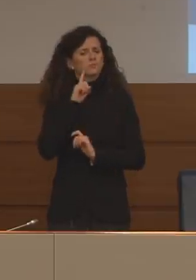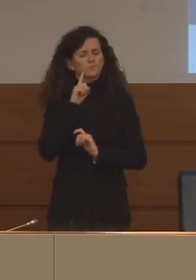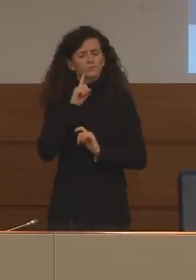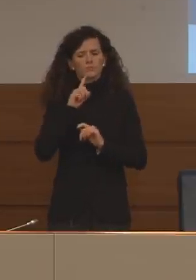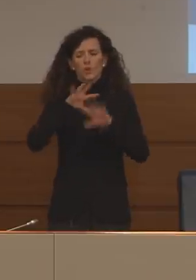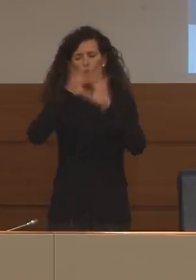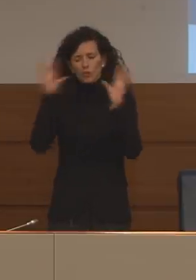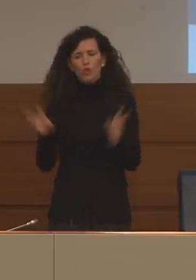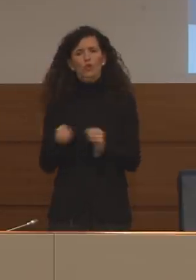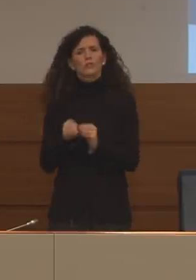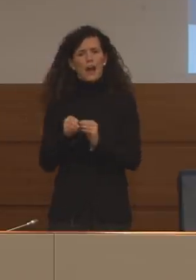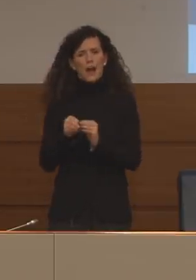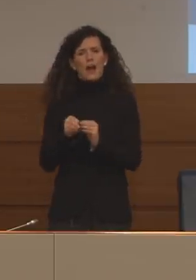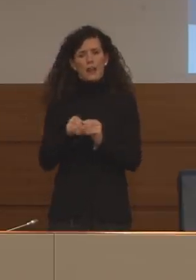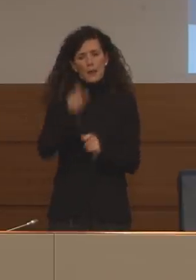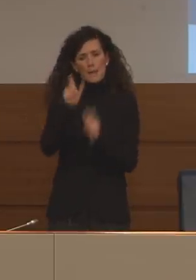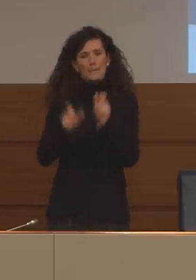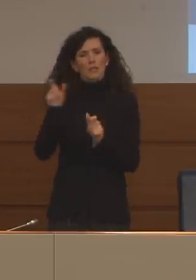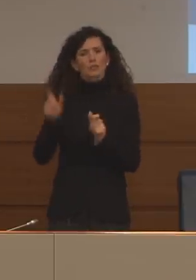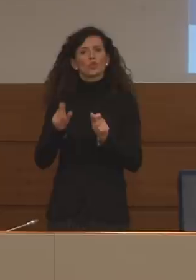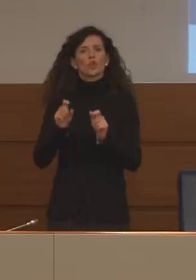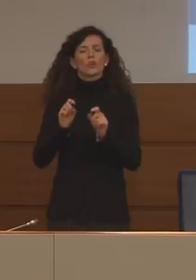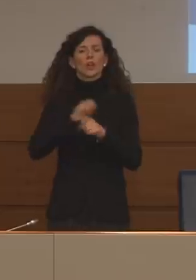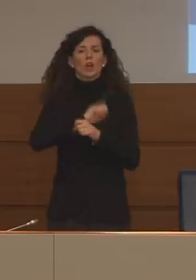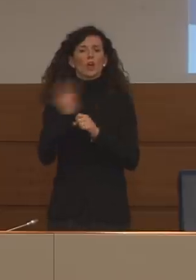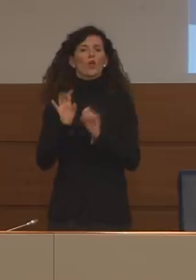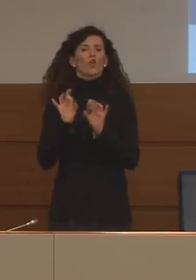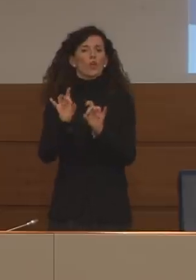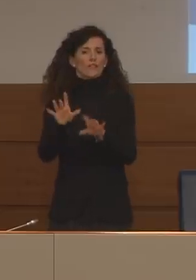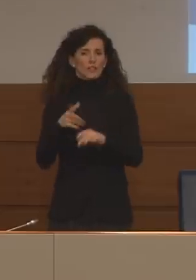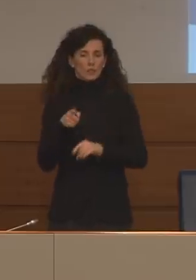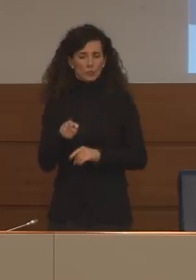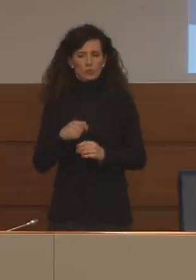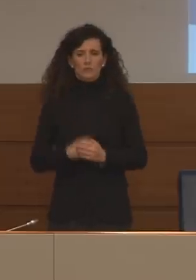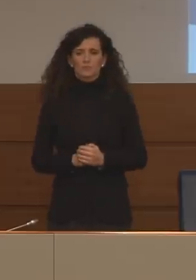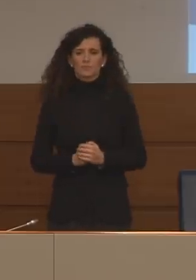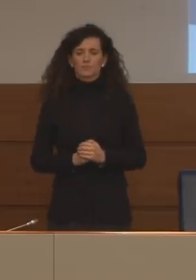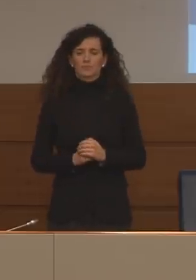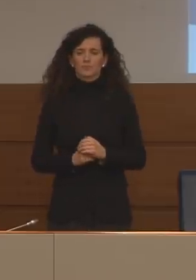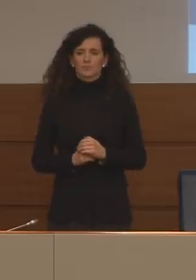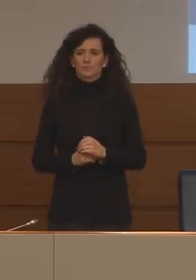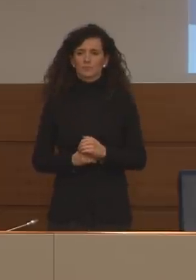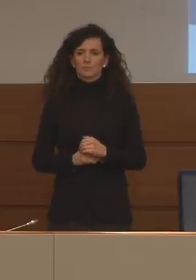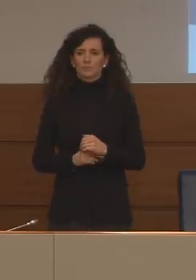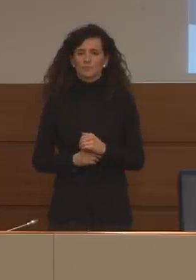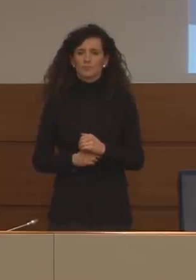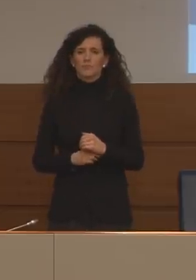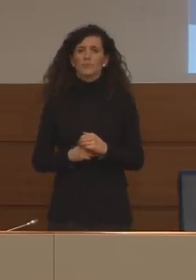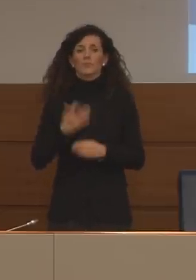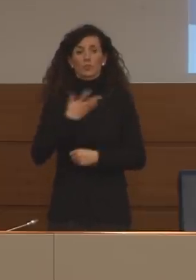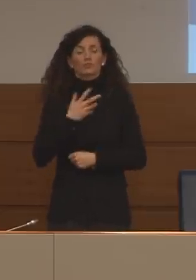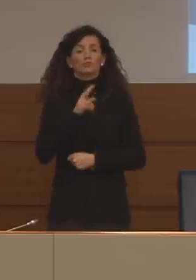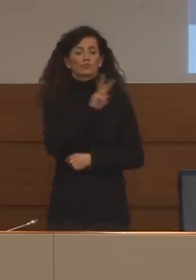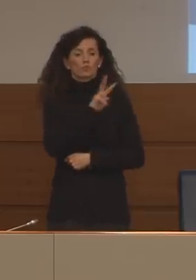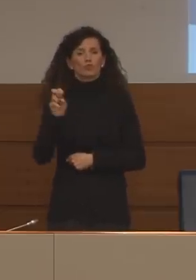delle persone affette da coronavirus abbiamo avuto anche 250